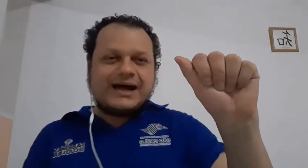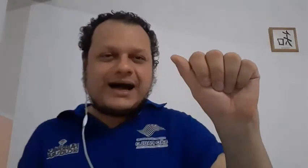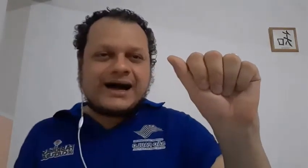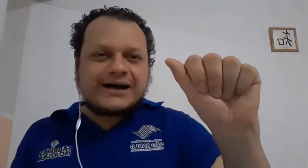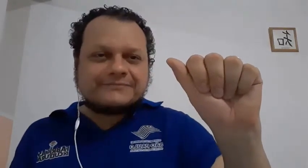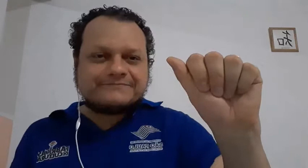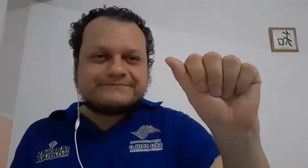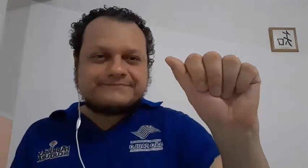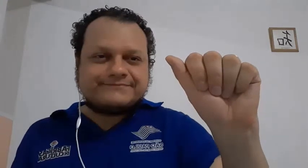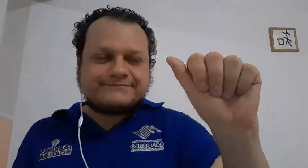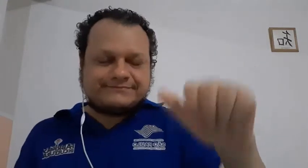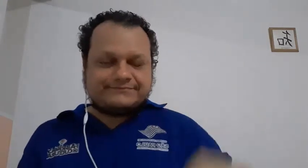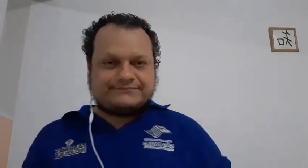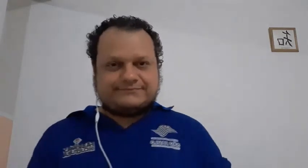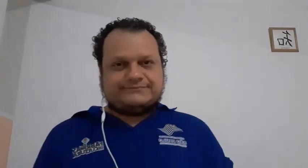A.